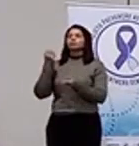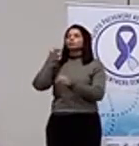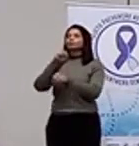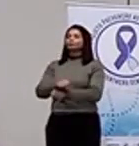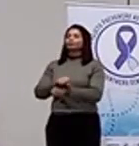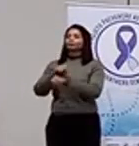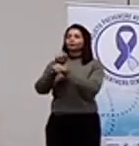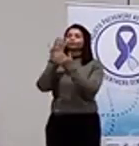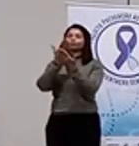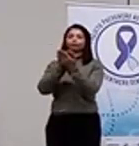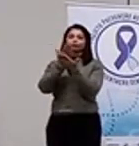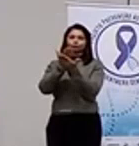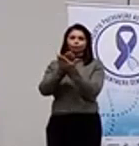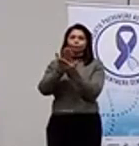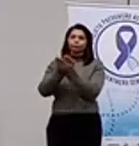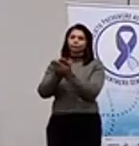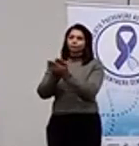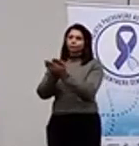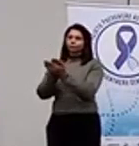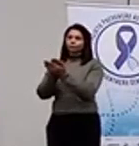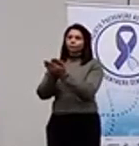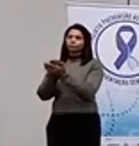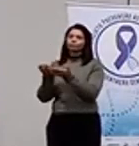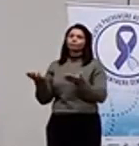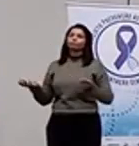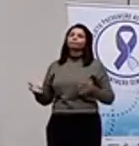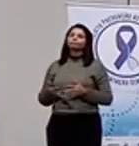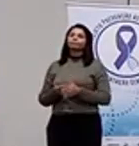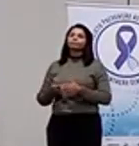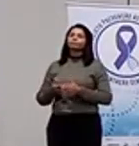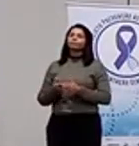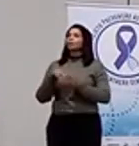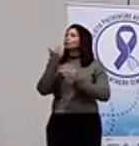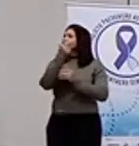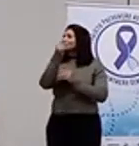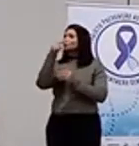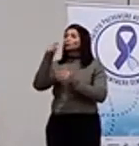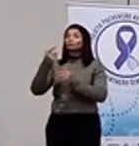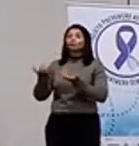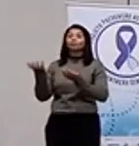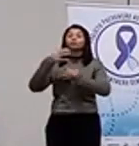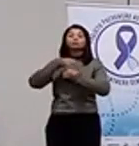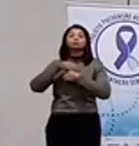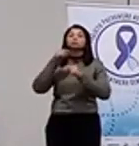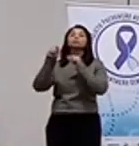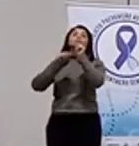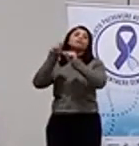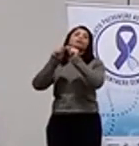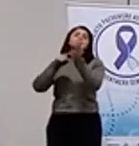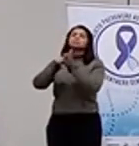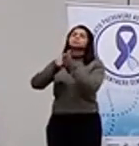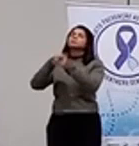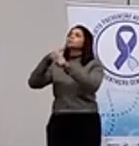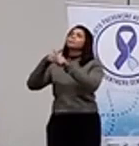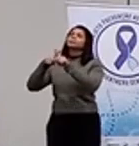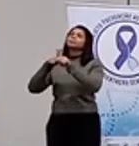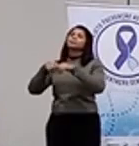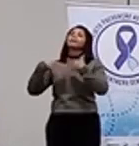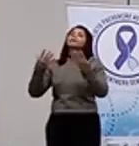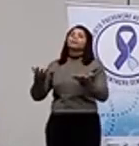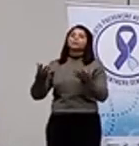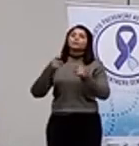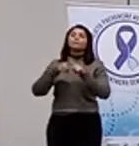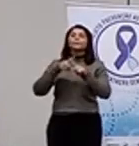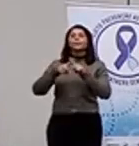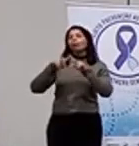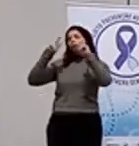estudo. Parou o estudo e a droga é abandonada. Certo? Não tem mais sentido você continuar pesquisando se o próprio paciente não teve nenhum